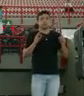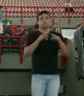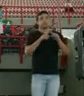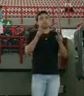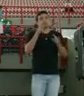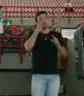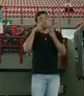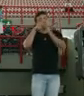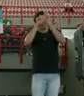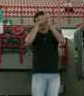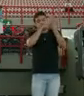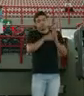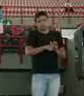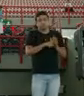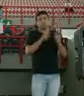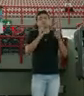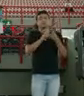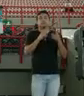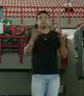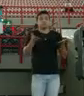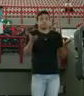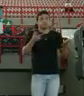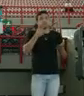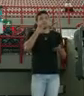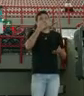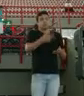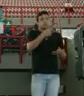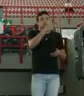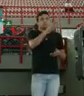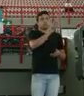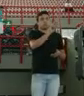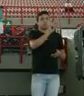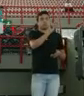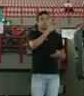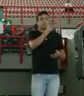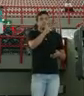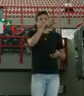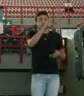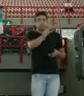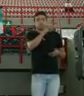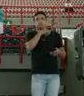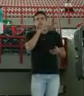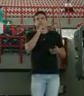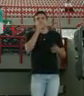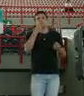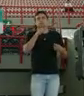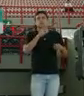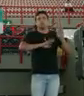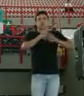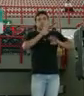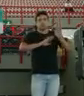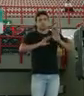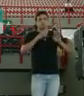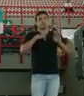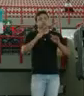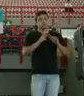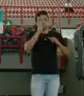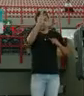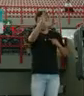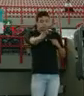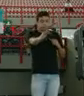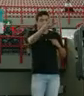sendo estudado. E hoje se comenta que a prolactina pode estar muito associado ao cuidado com a prole,